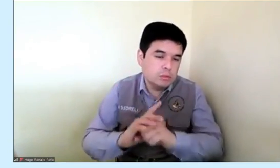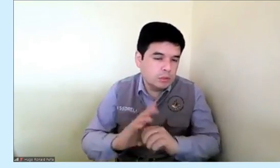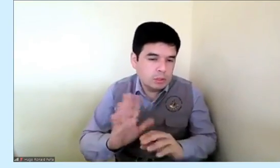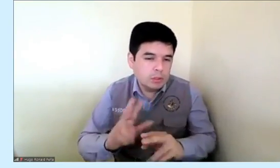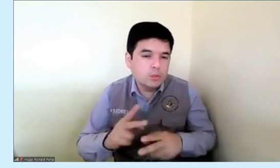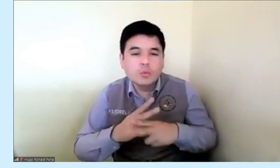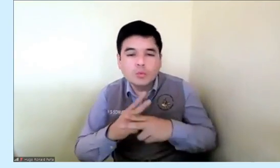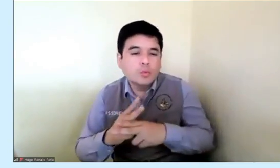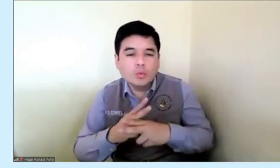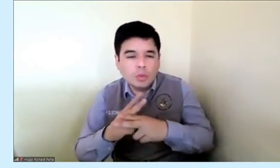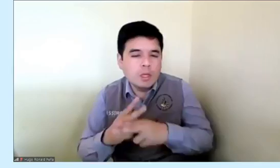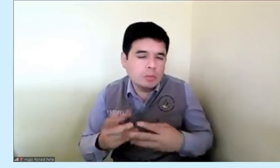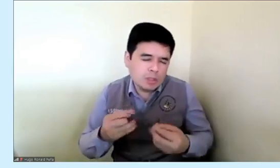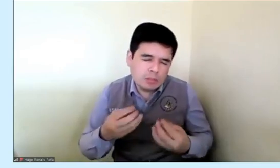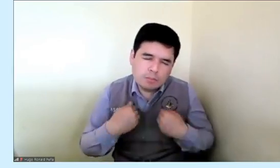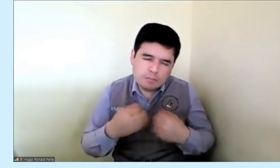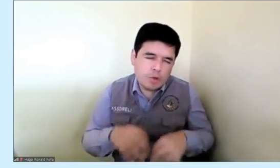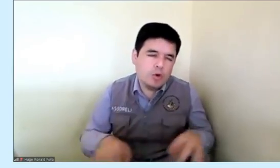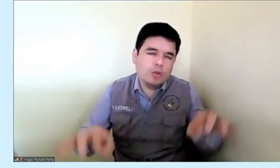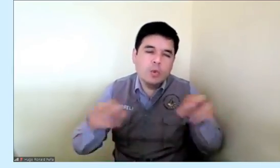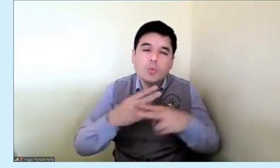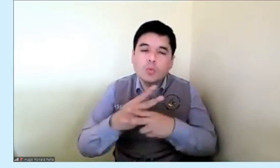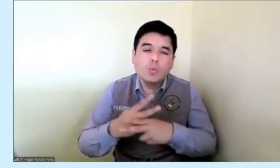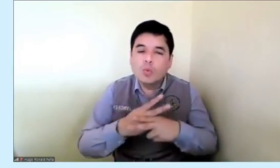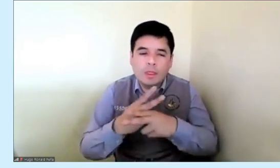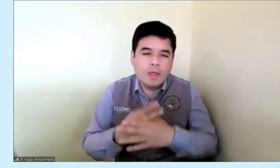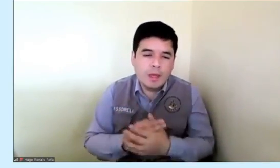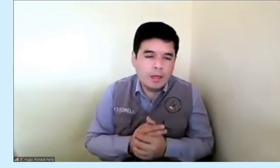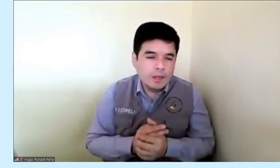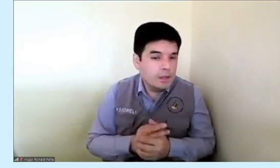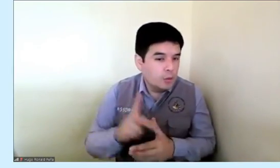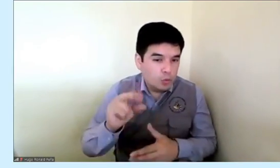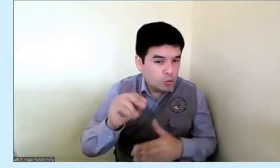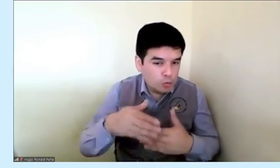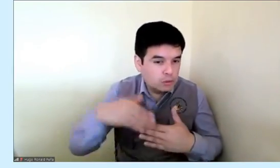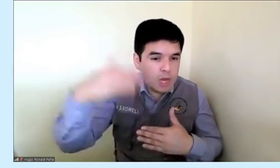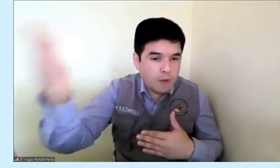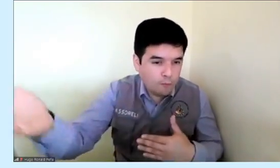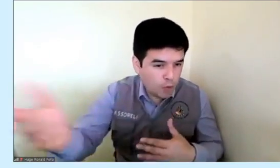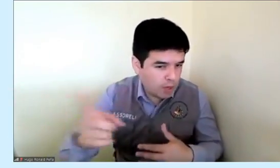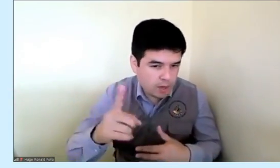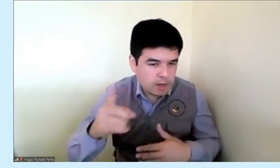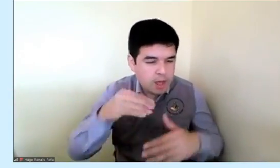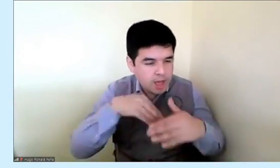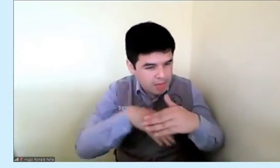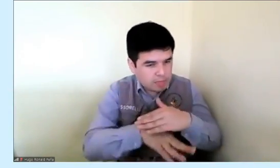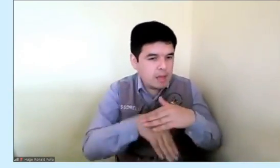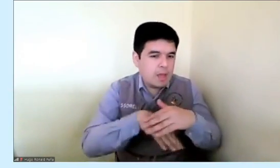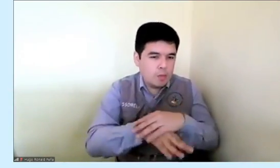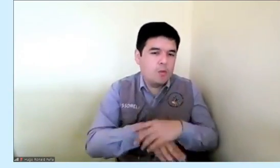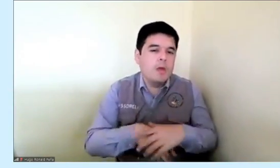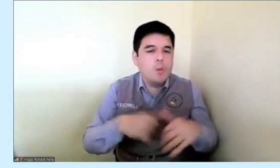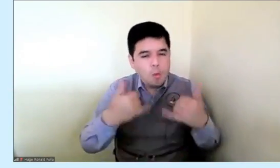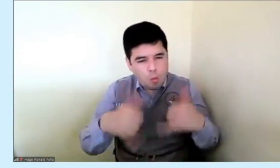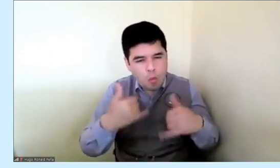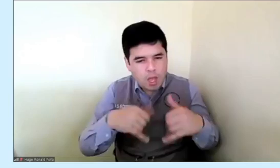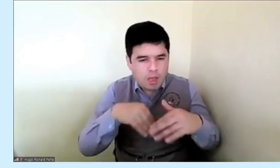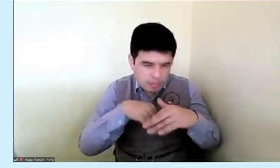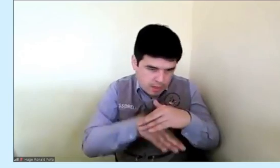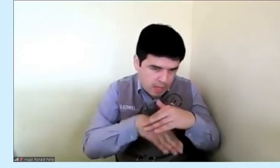Afuera es peligroso por el coronavirus, hay que cuidarse. Es importante cuidarse. No salgan afuera de casa, dentro de